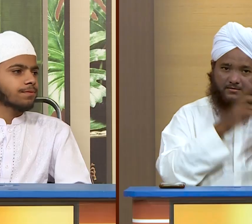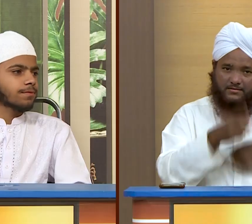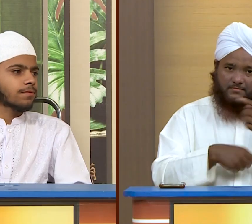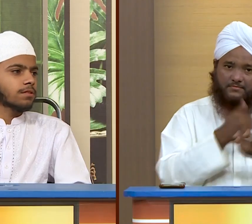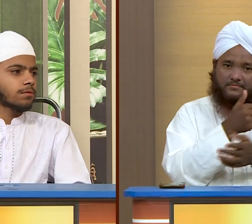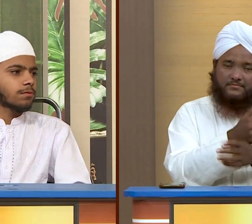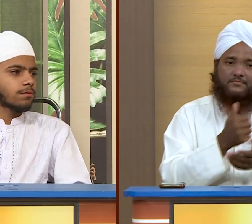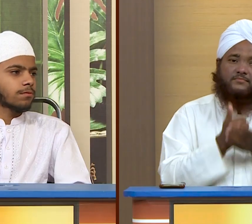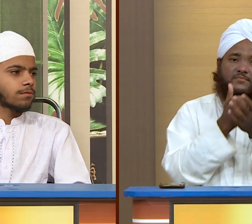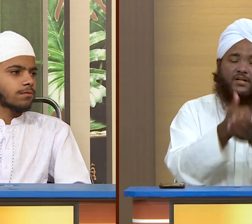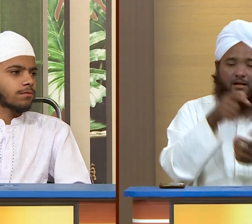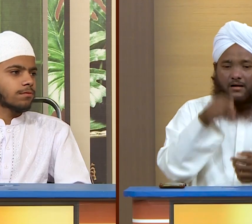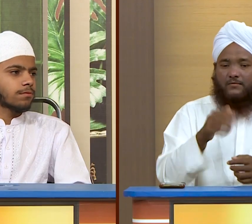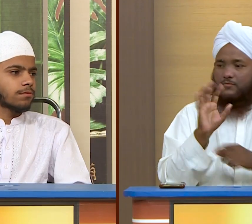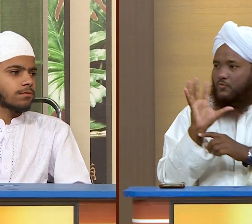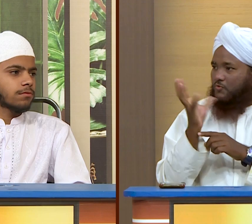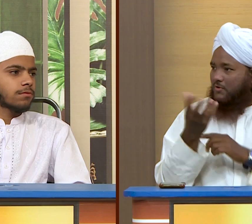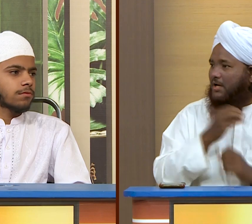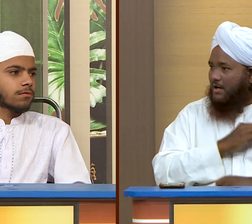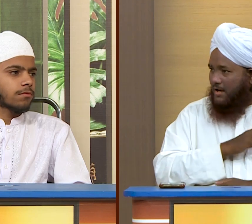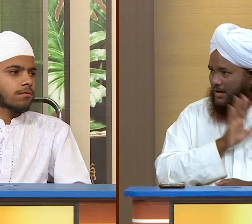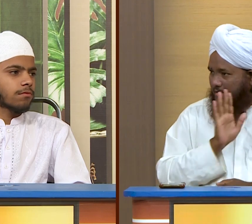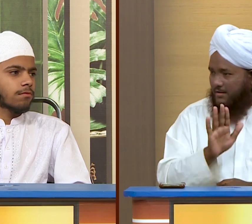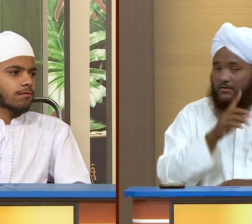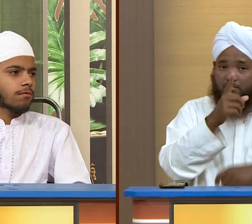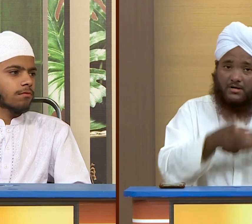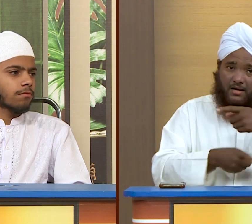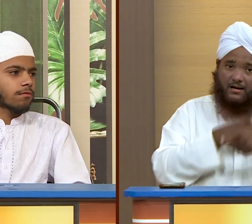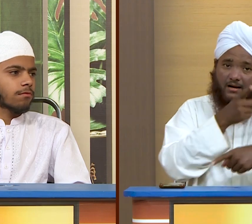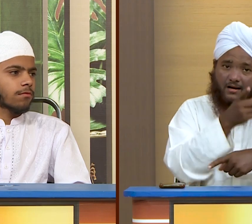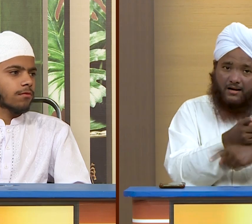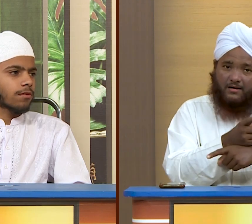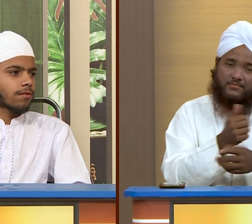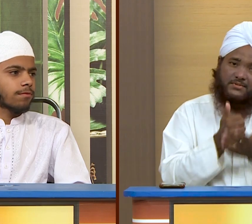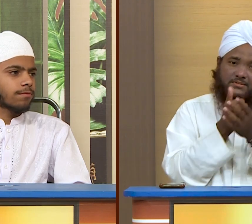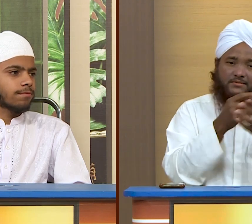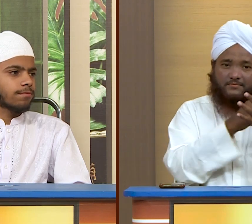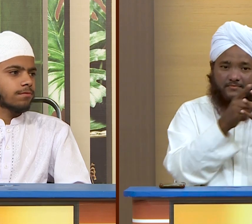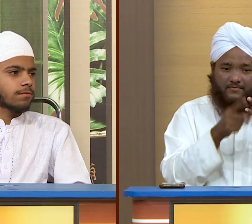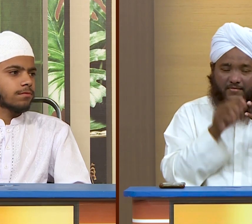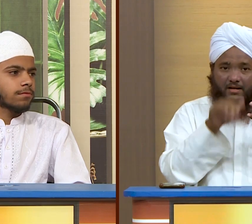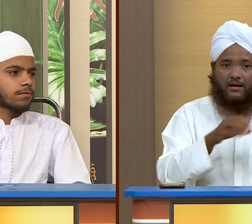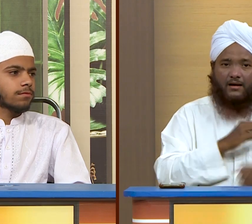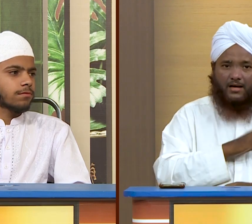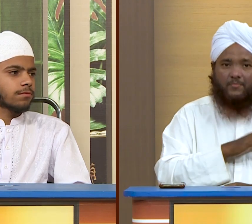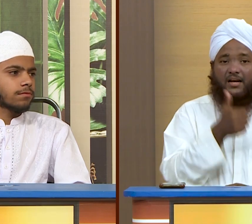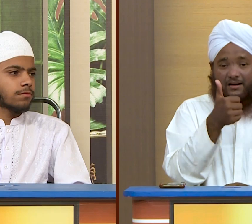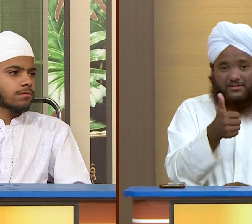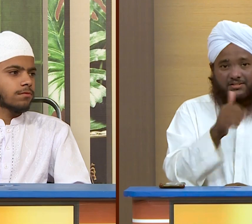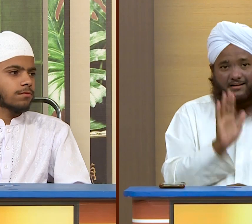بھائیوں، ہم دنیا میں جو عمل کرتے ہیں اس کے نتائج ہمارے سامنے آتے رہتے ہیں۔ اگر عمل نیک ہو تو اس کا نتیجہ بھی